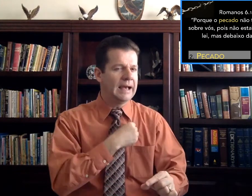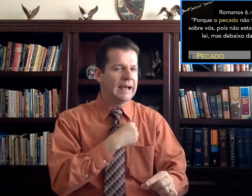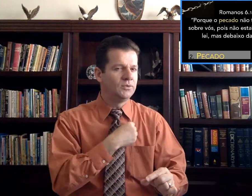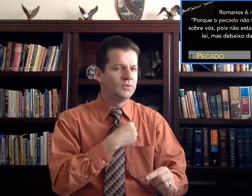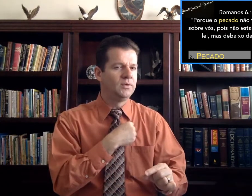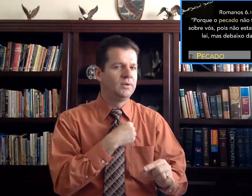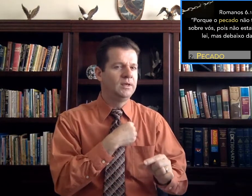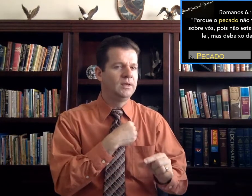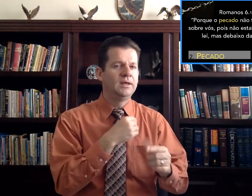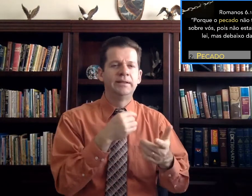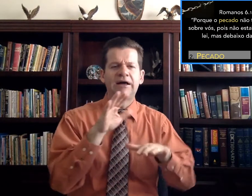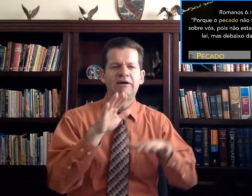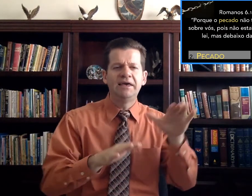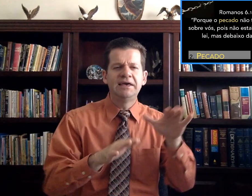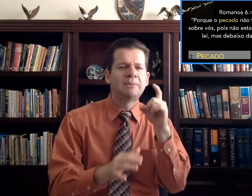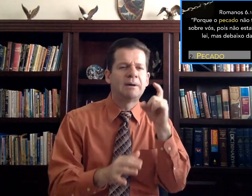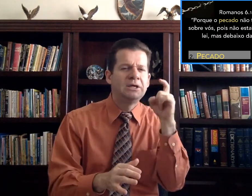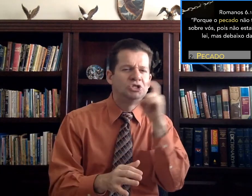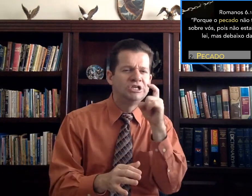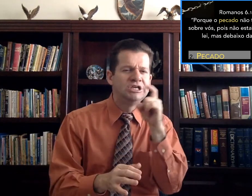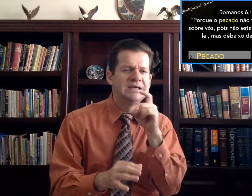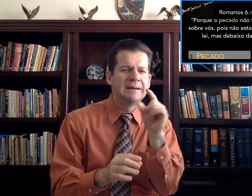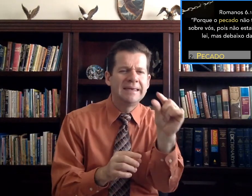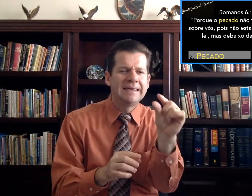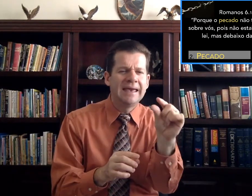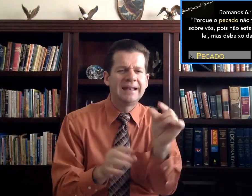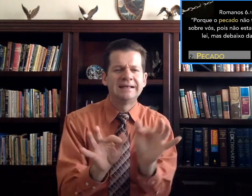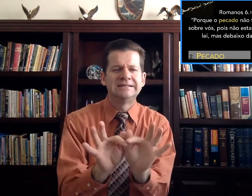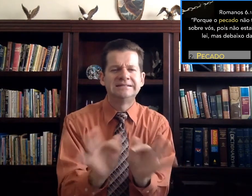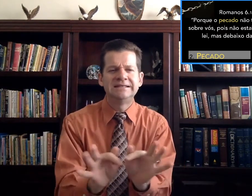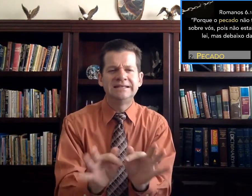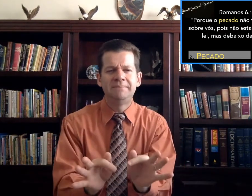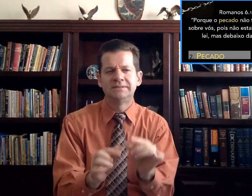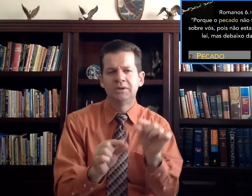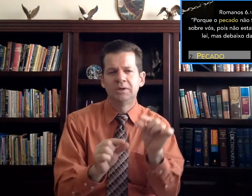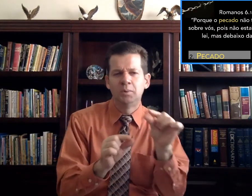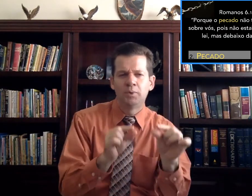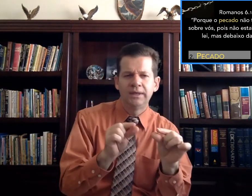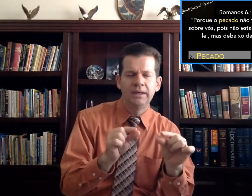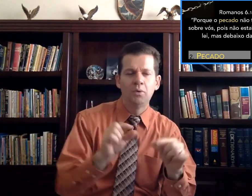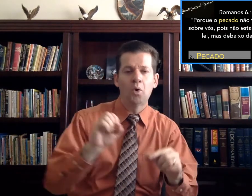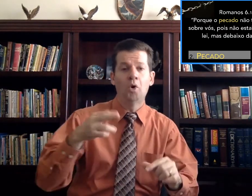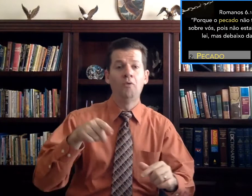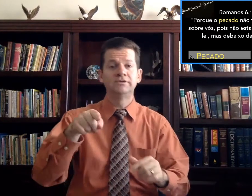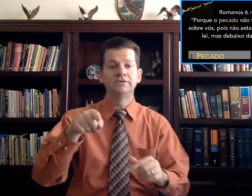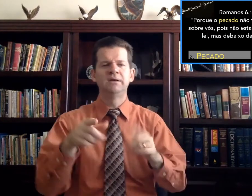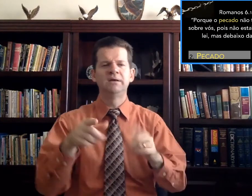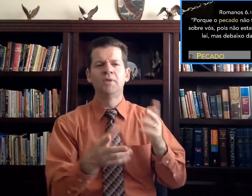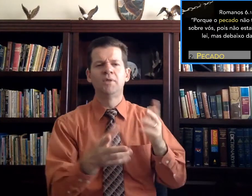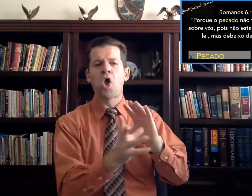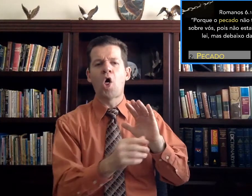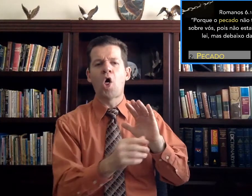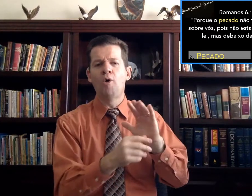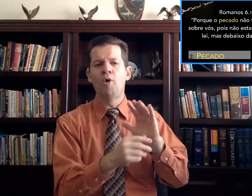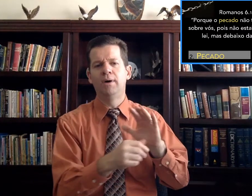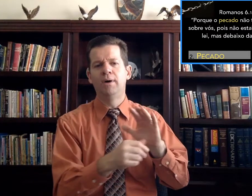pecado, talvez uma mentira pequena, simples, pouquinho, ou você rouba